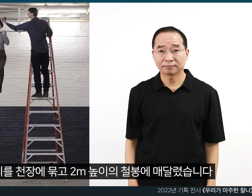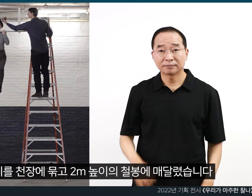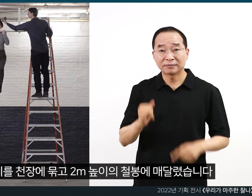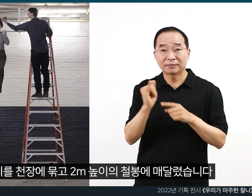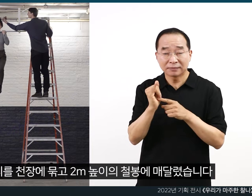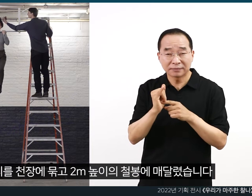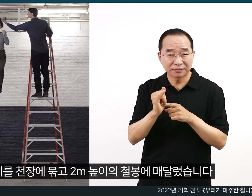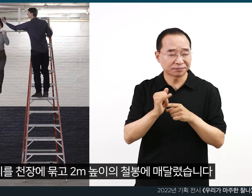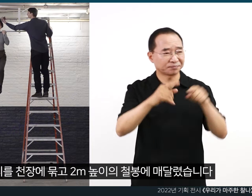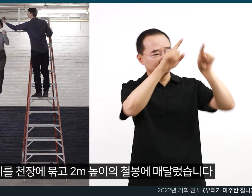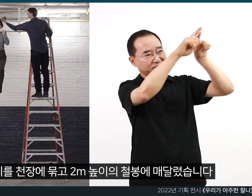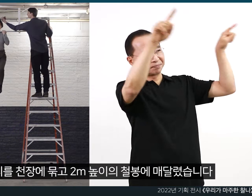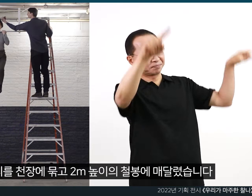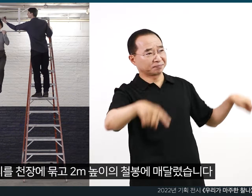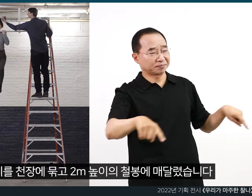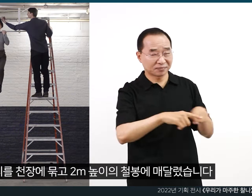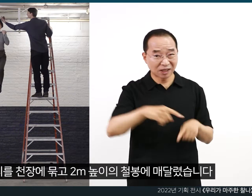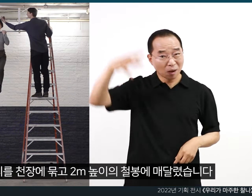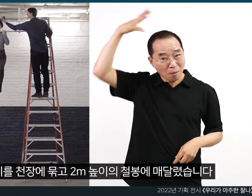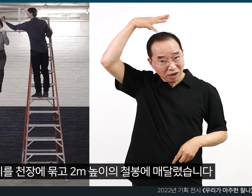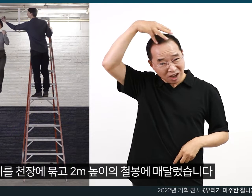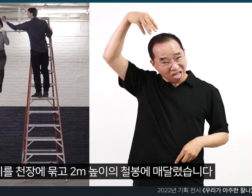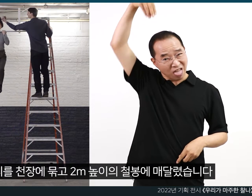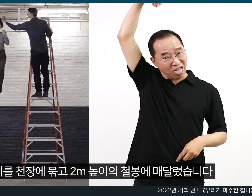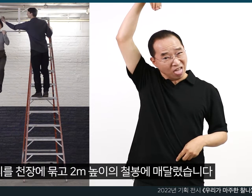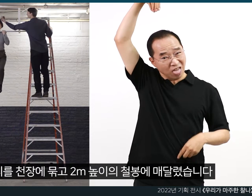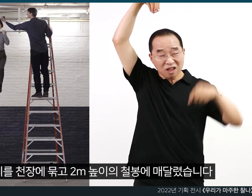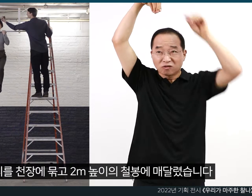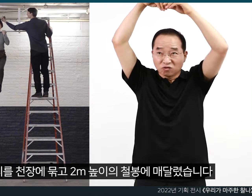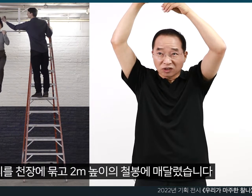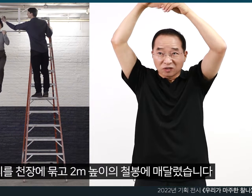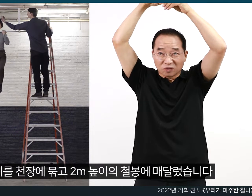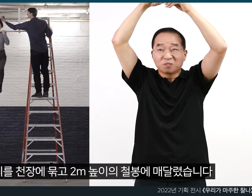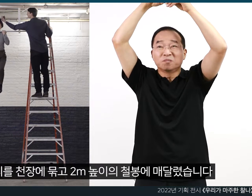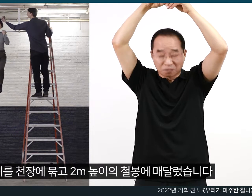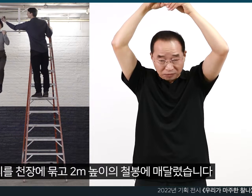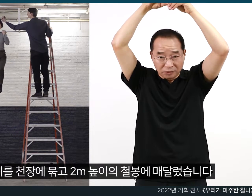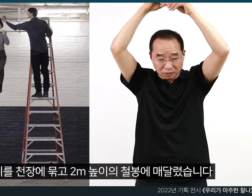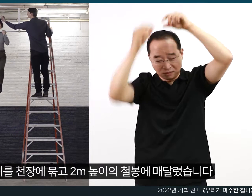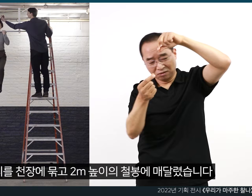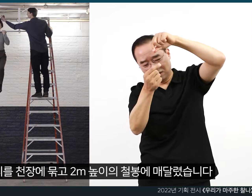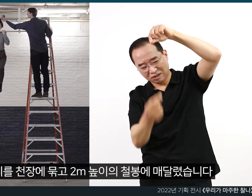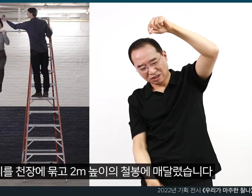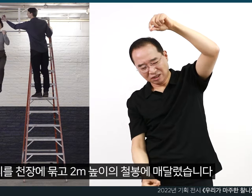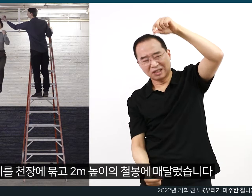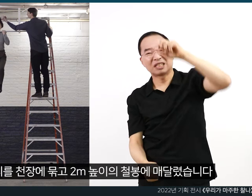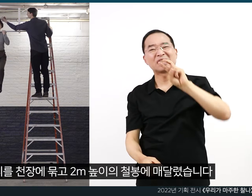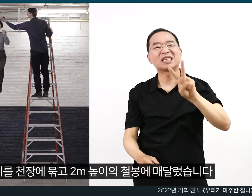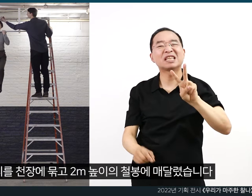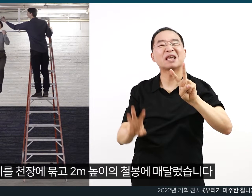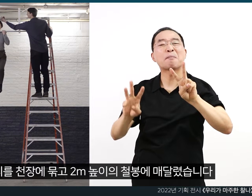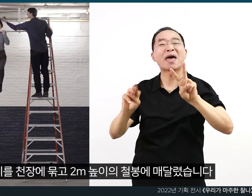작가는 긴 머리를 천장에 묶고 2m 높이의 철봉에 매달렸습니다.